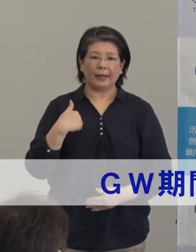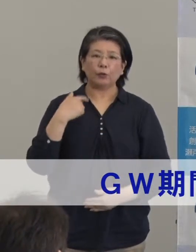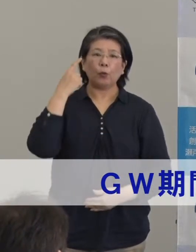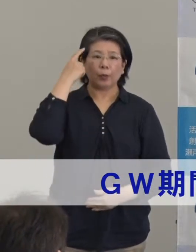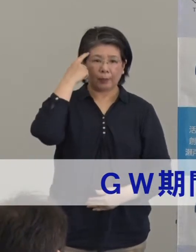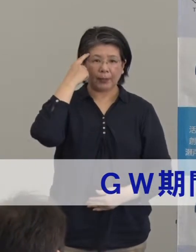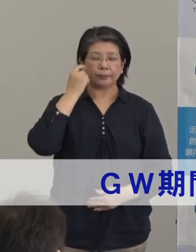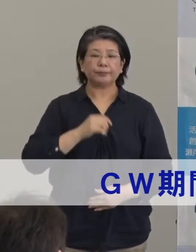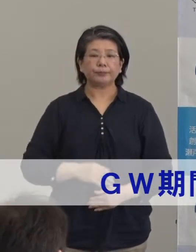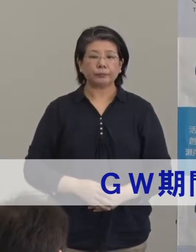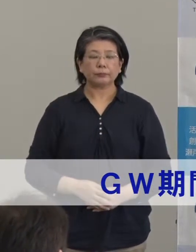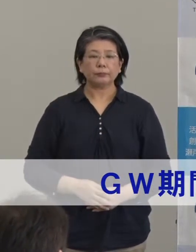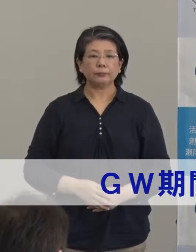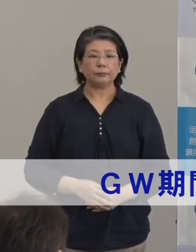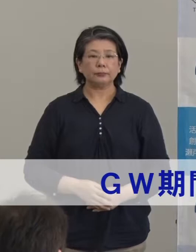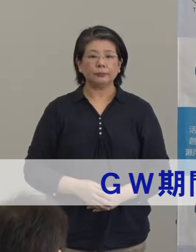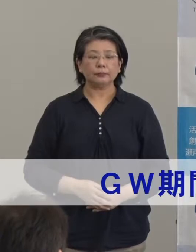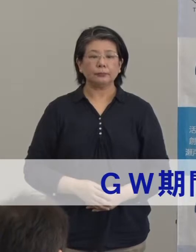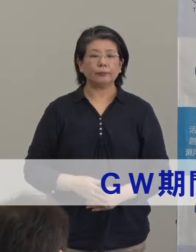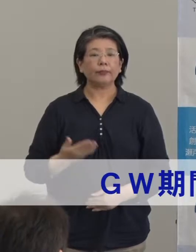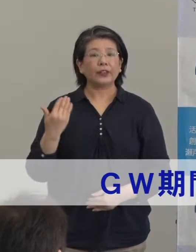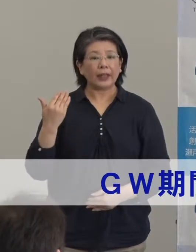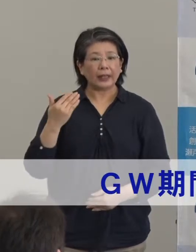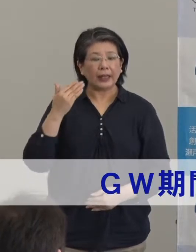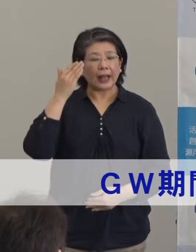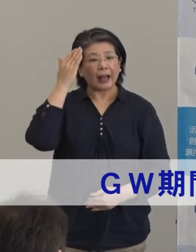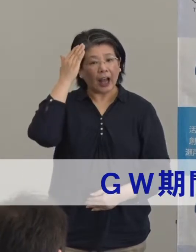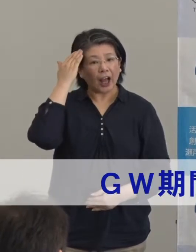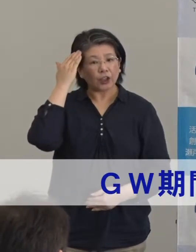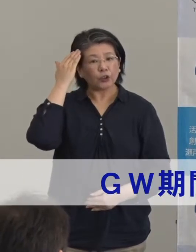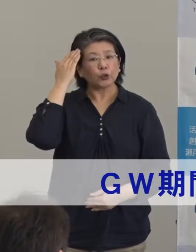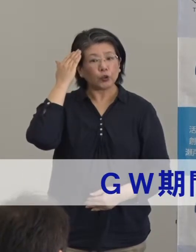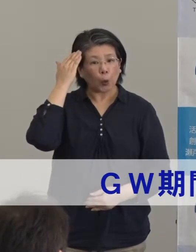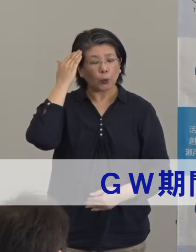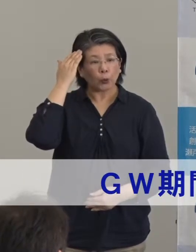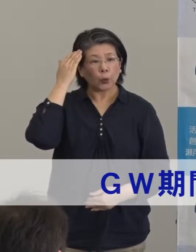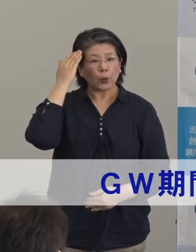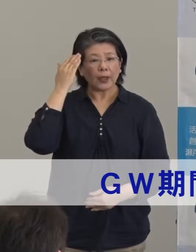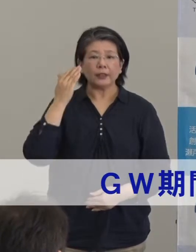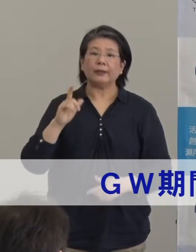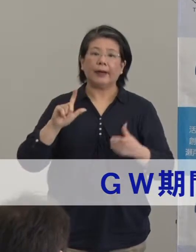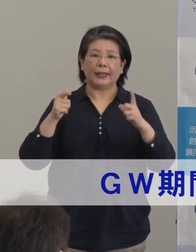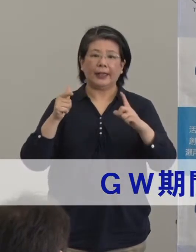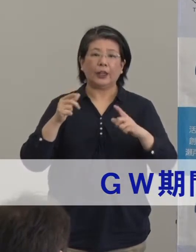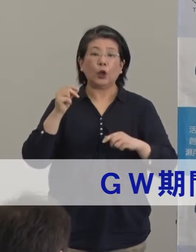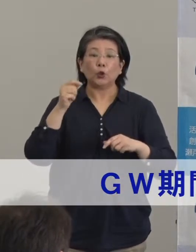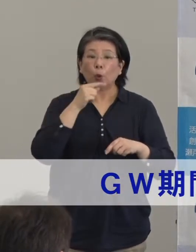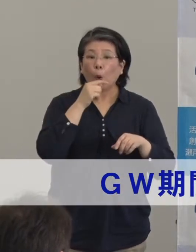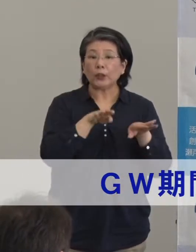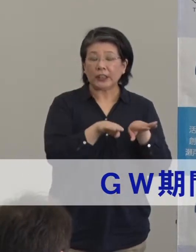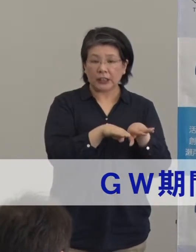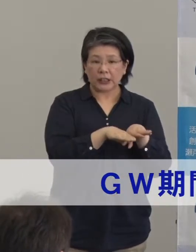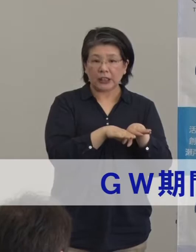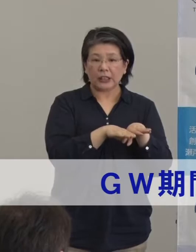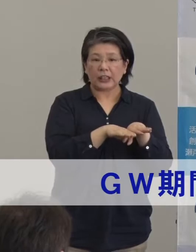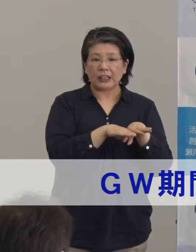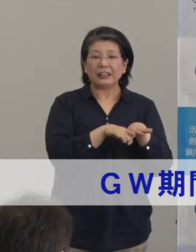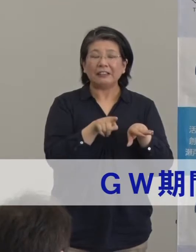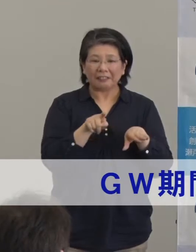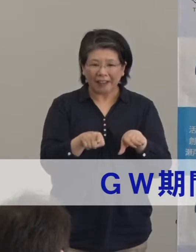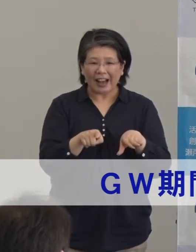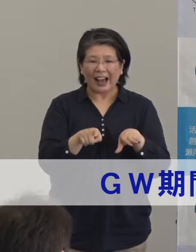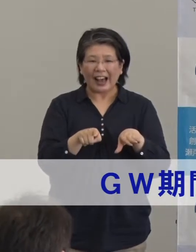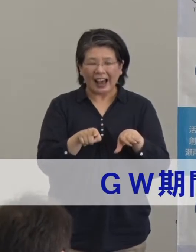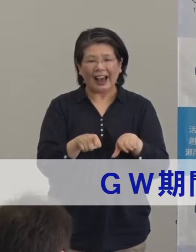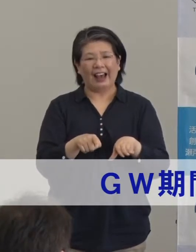ただ、先日の土日はゴールデンウィーク明けの土日というのは結構緊急、結構人がた